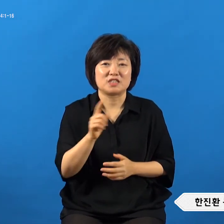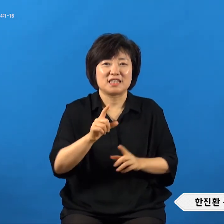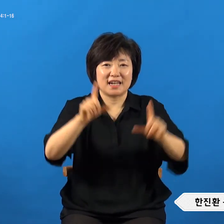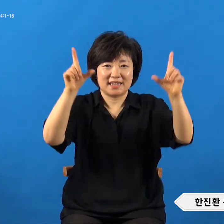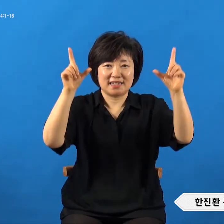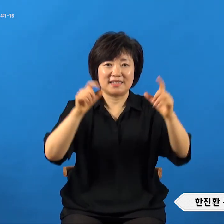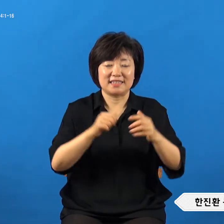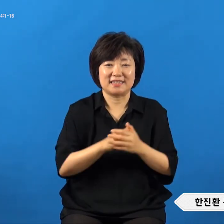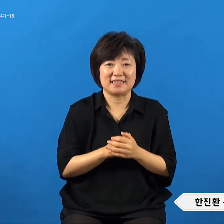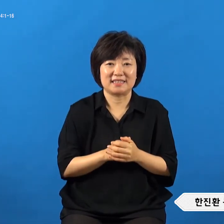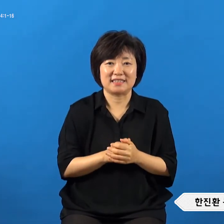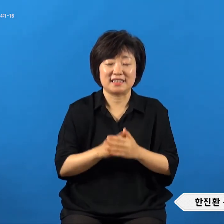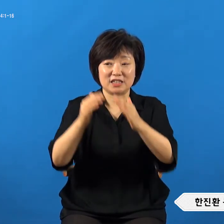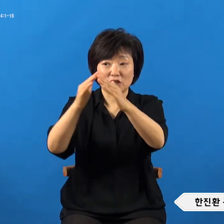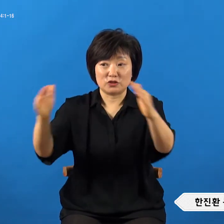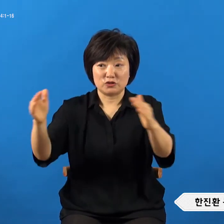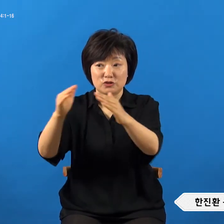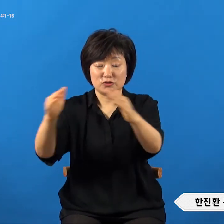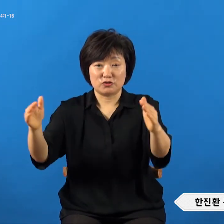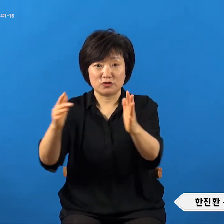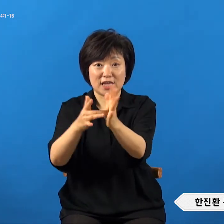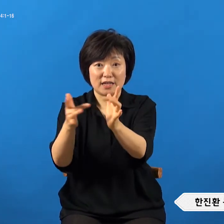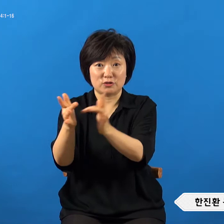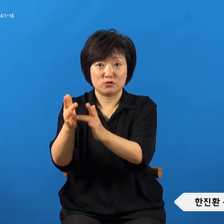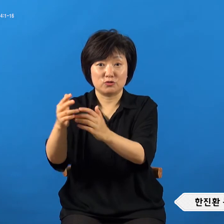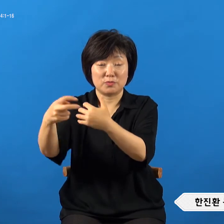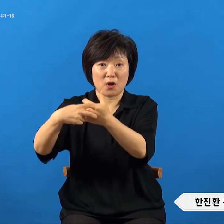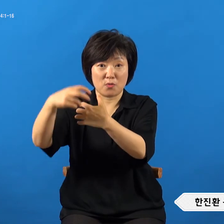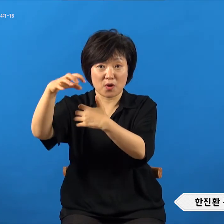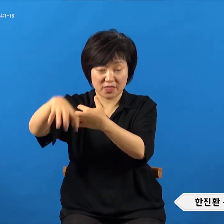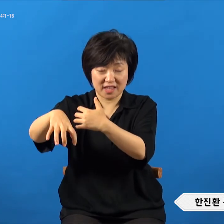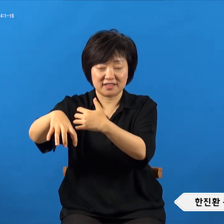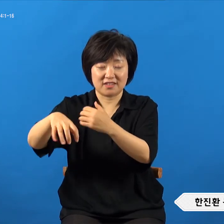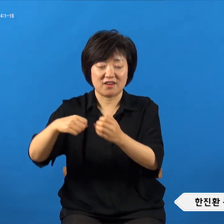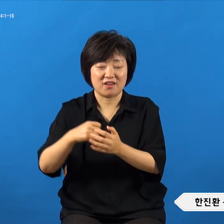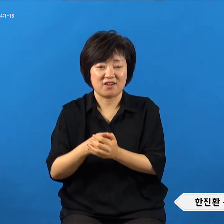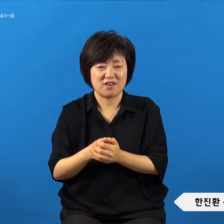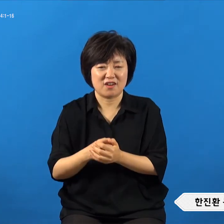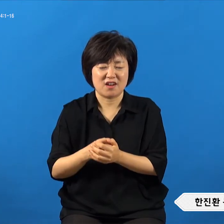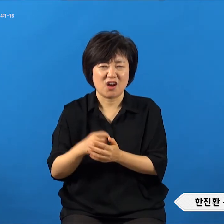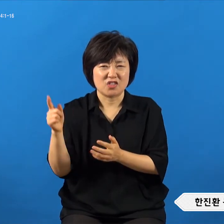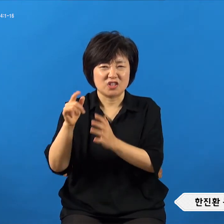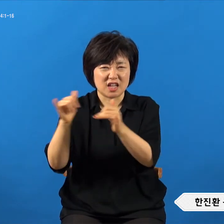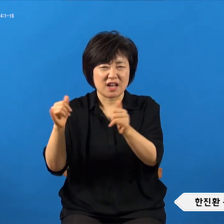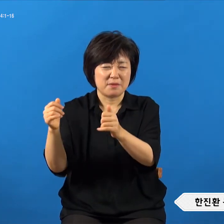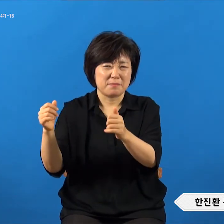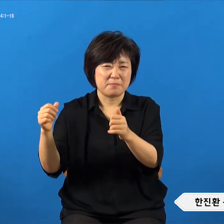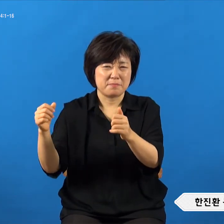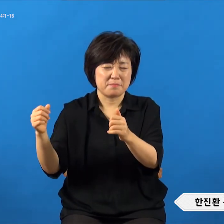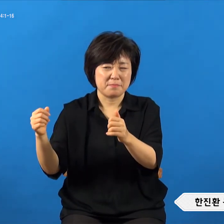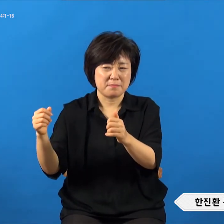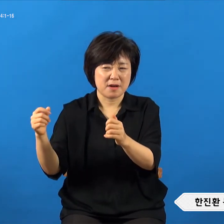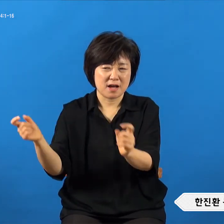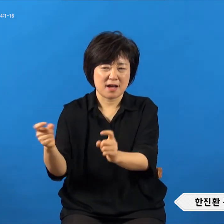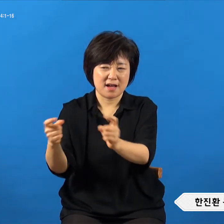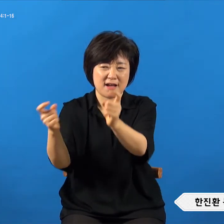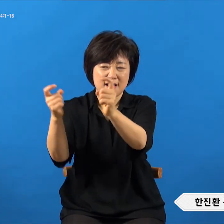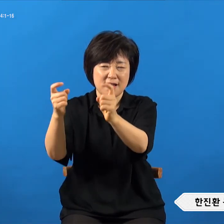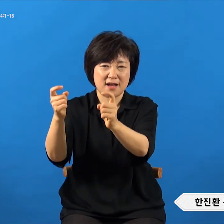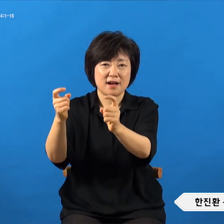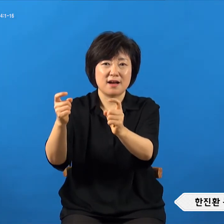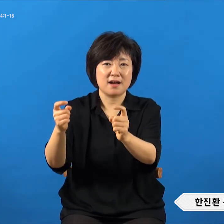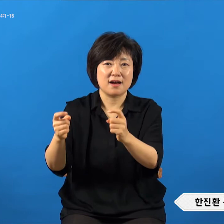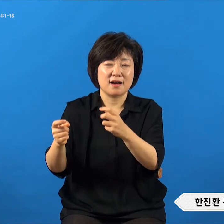어느 날 전주 예수병원의 이 로비에서 때 아닌 실랑이가 벌어졌습니다. 웬 중년